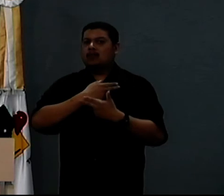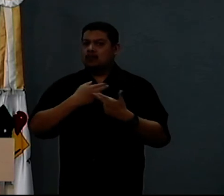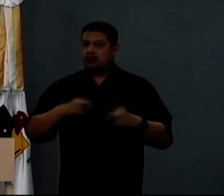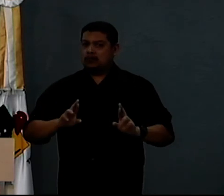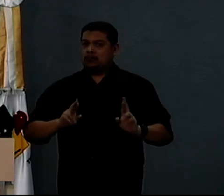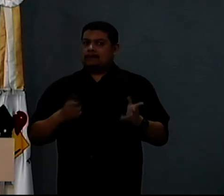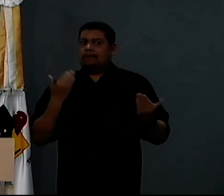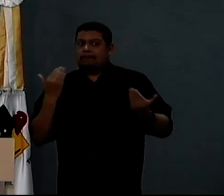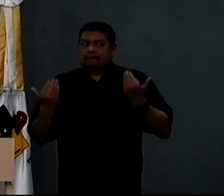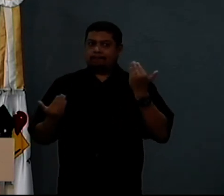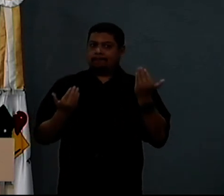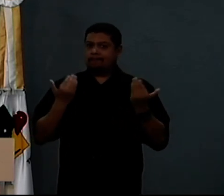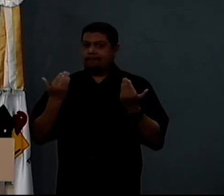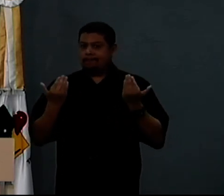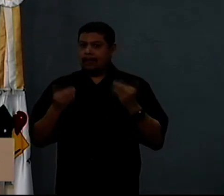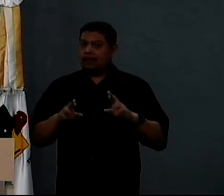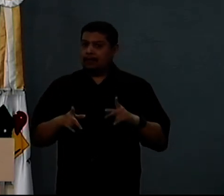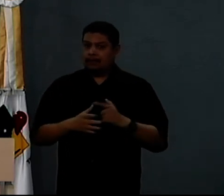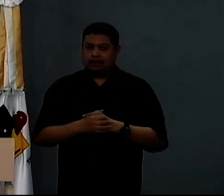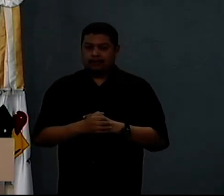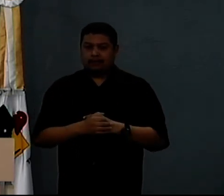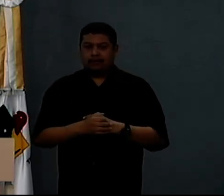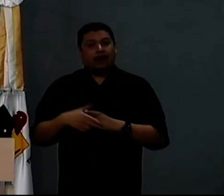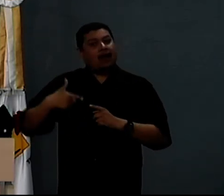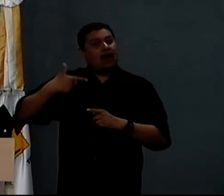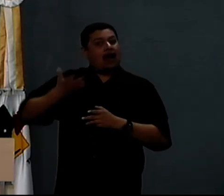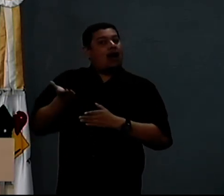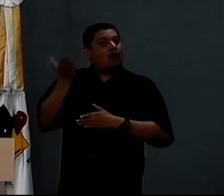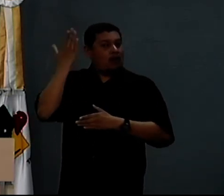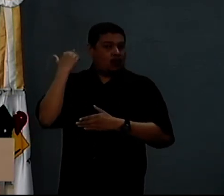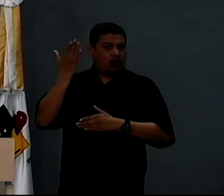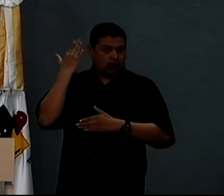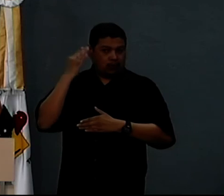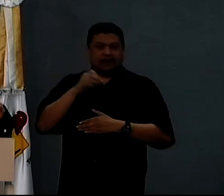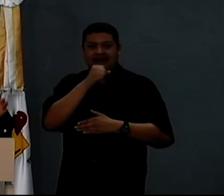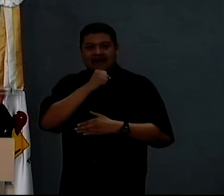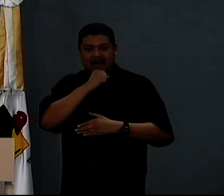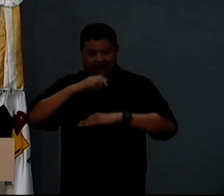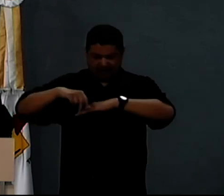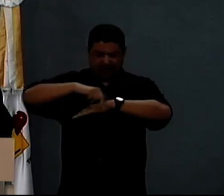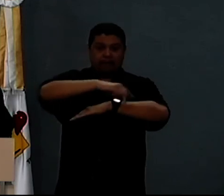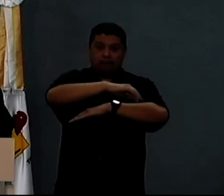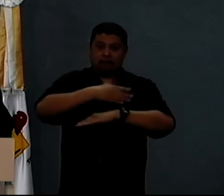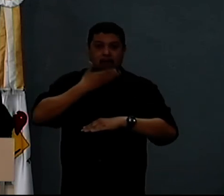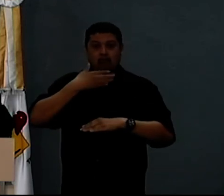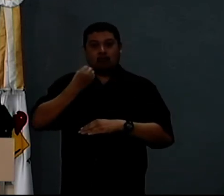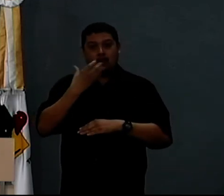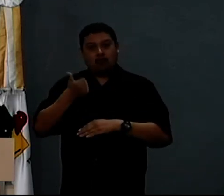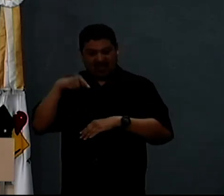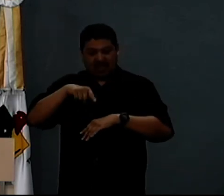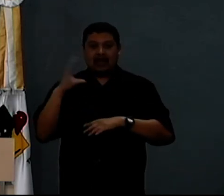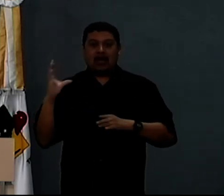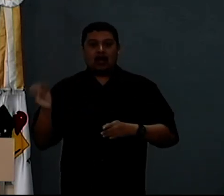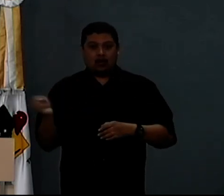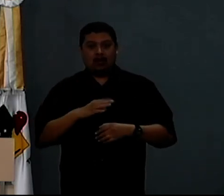A calçada que estava anterior ali, ela é melhor do que está sendo feita. Eu não sou engenheiro, mas qualquer pessoa que olha ali vai perceber aquela situação.